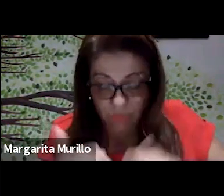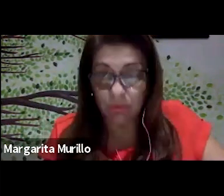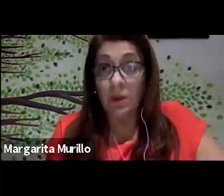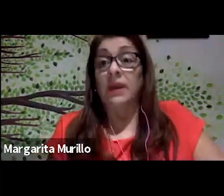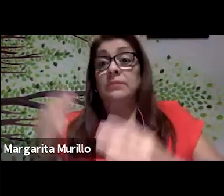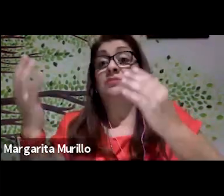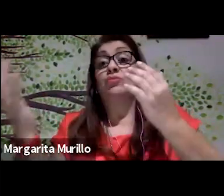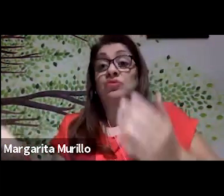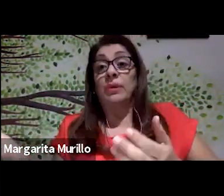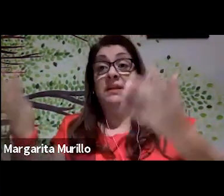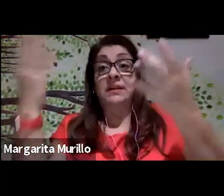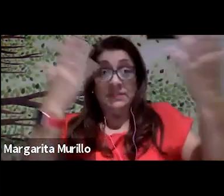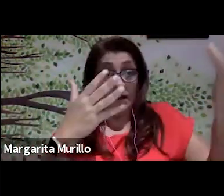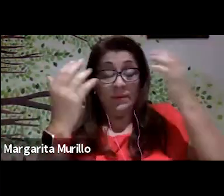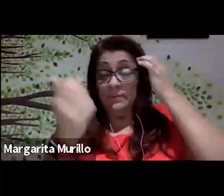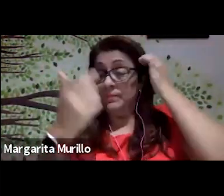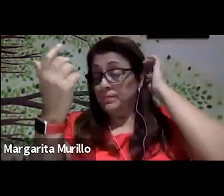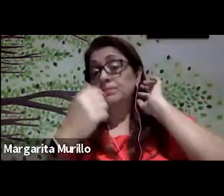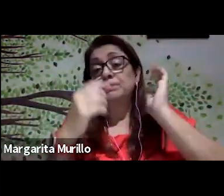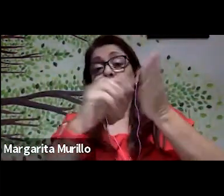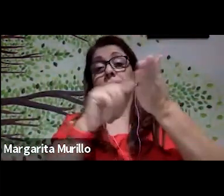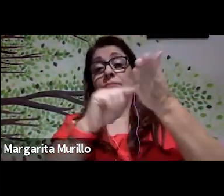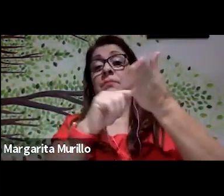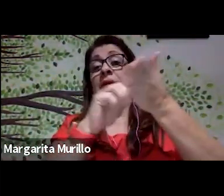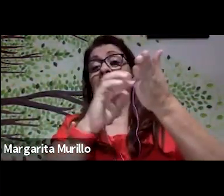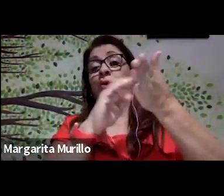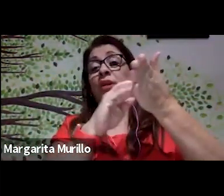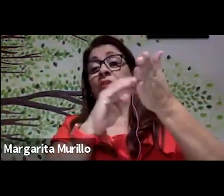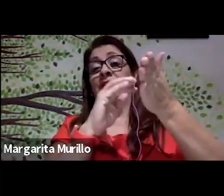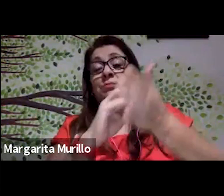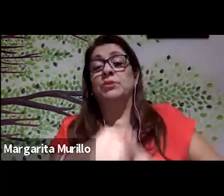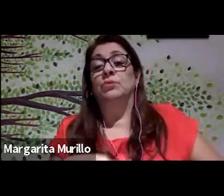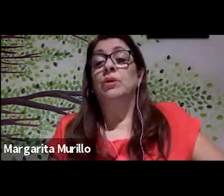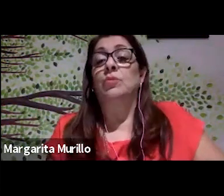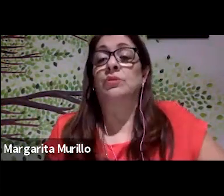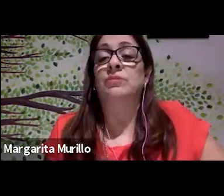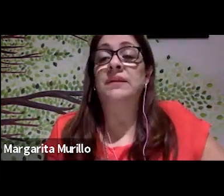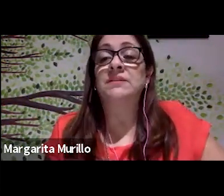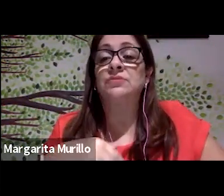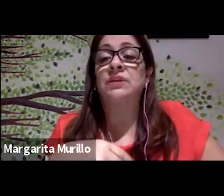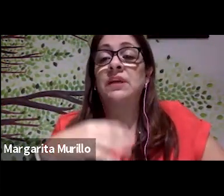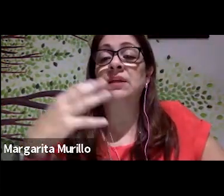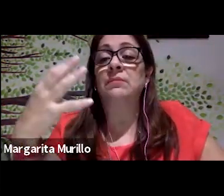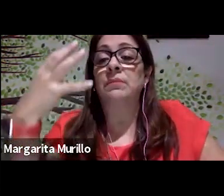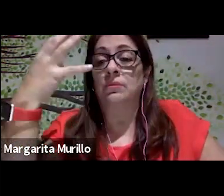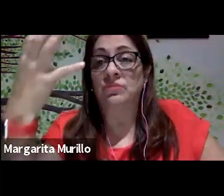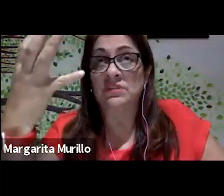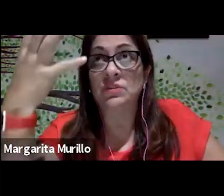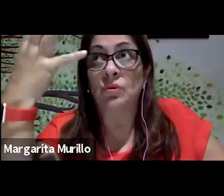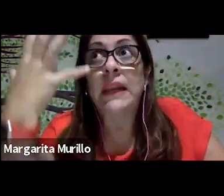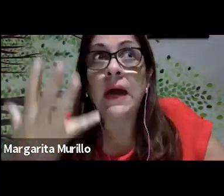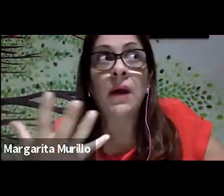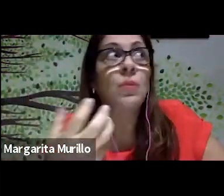un momento es más uno se baña y está con las redes Bueno cuando se baña si usted quiere